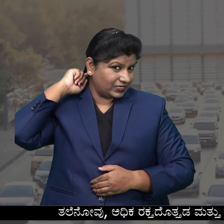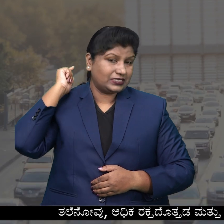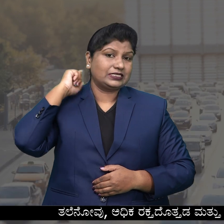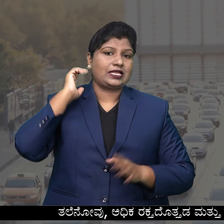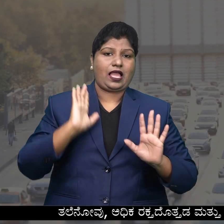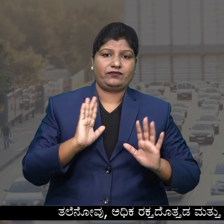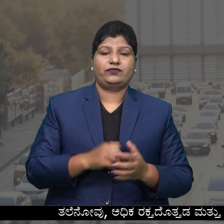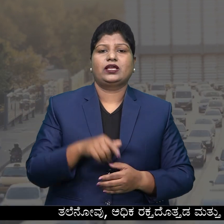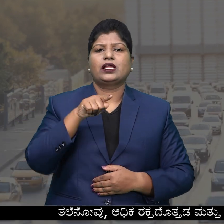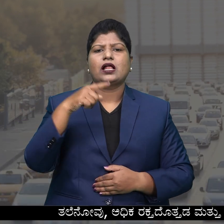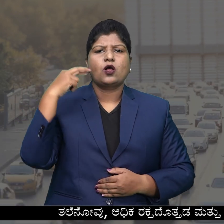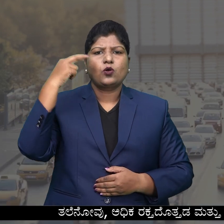ಹೃದಯದ ಅಸ್ವಸ್ಥತೆಗಳನ್ನ ಉಂಟುಮಾಡುತ್ತೆ.